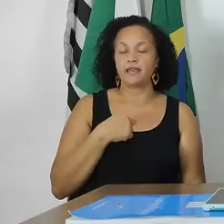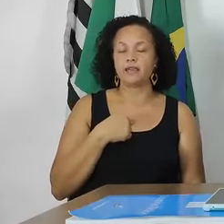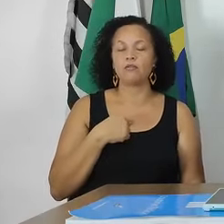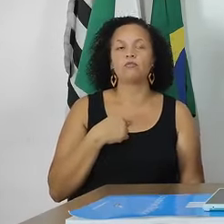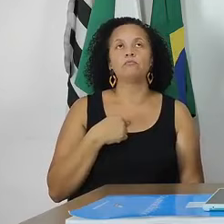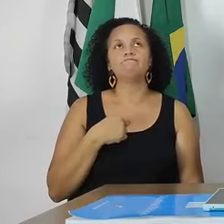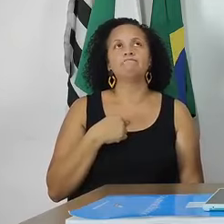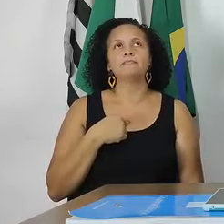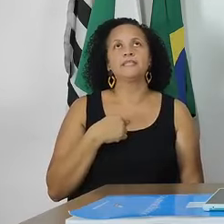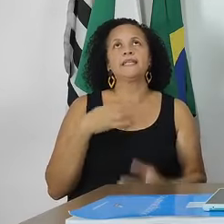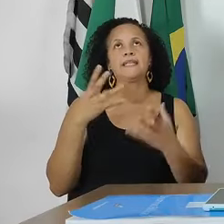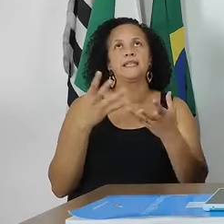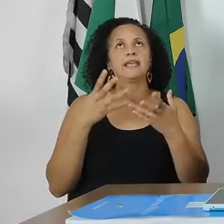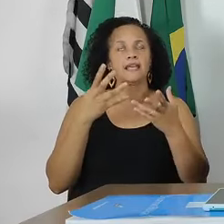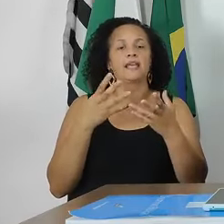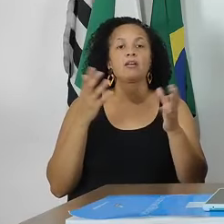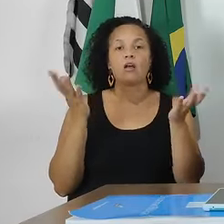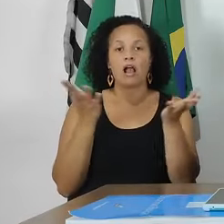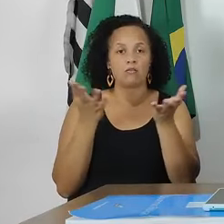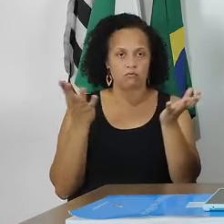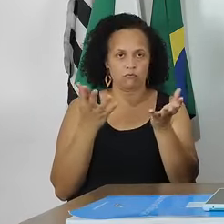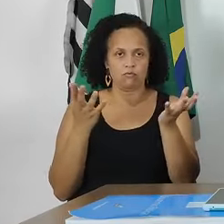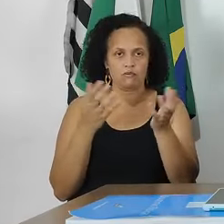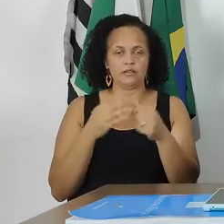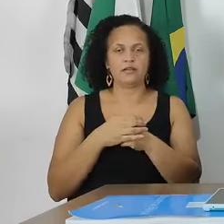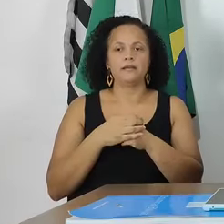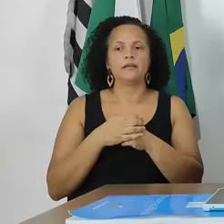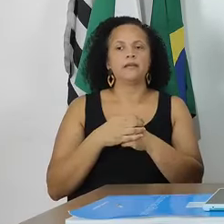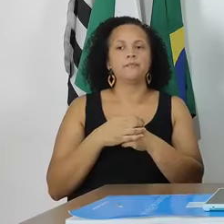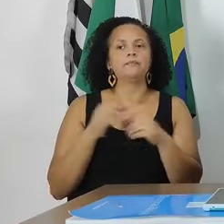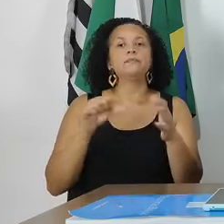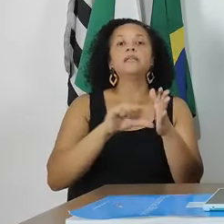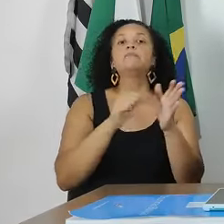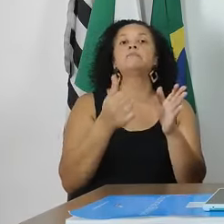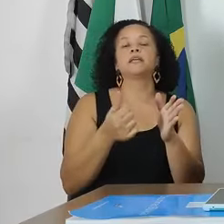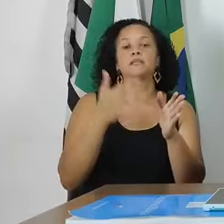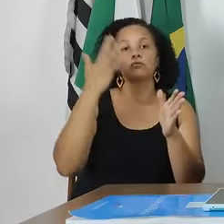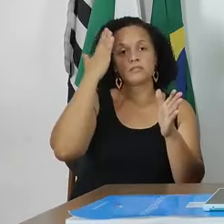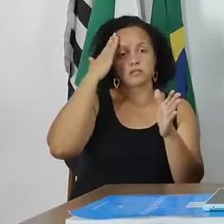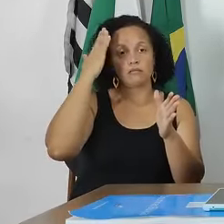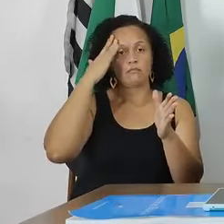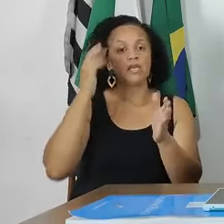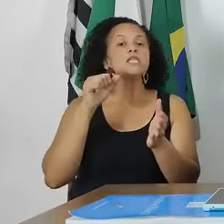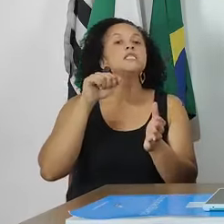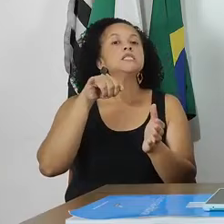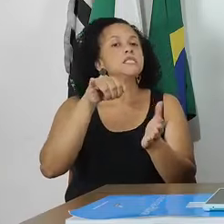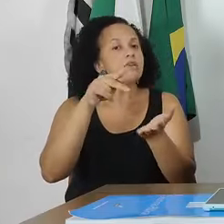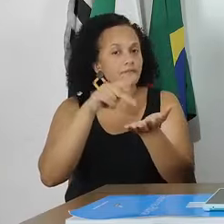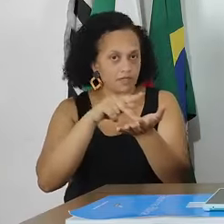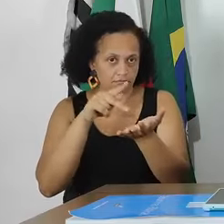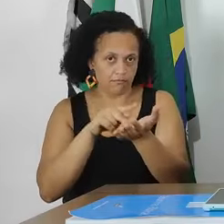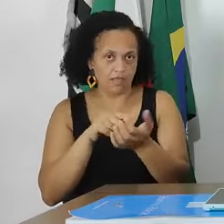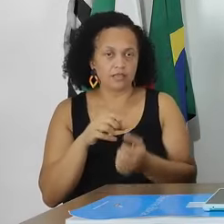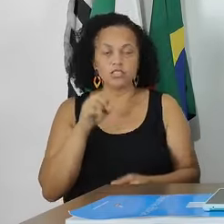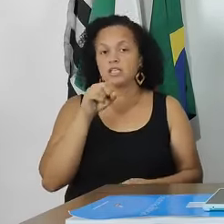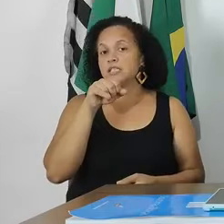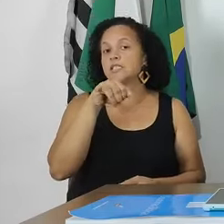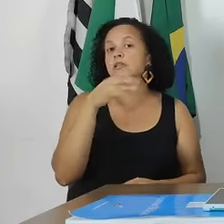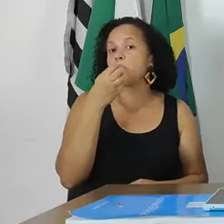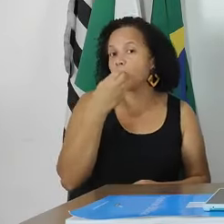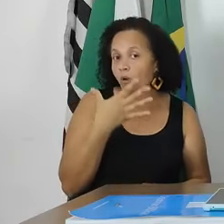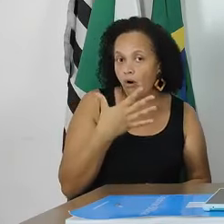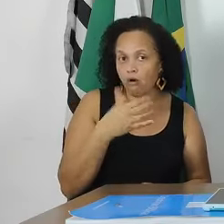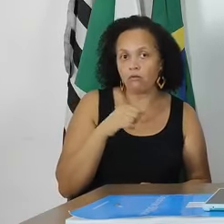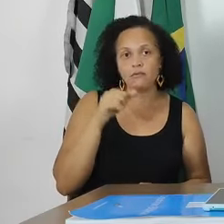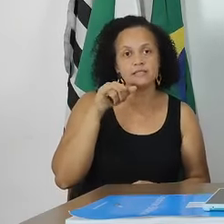decisão de reter algumas informações e não passar para frente. E muitas vezes o Senhor perguntou para